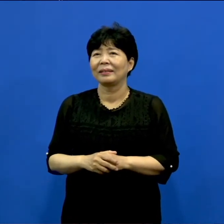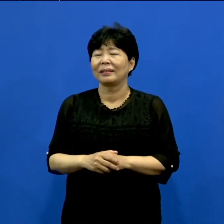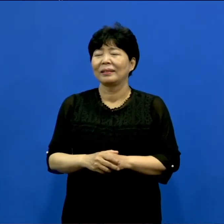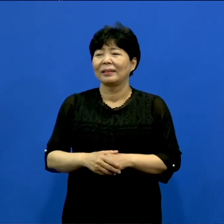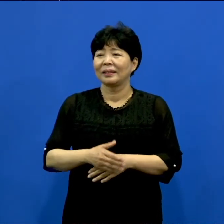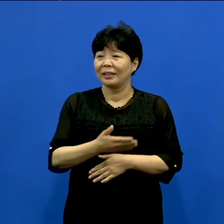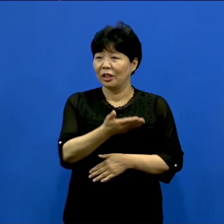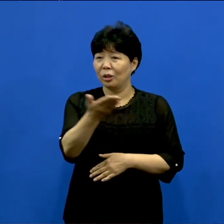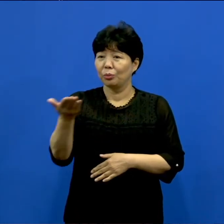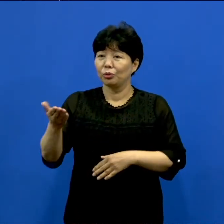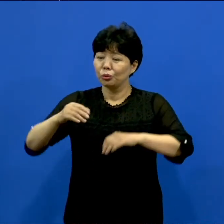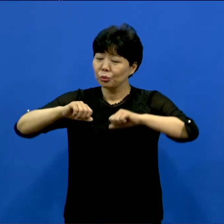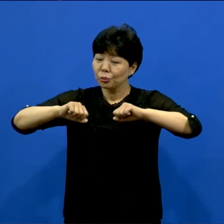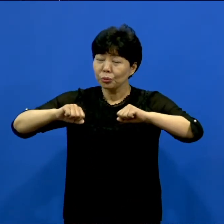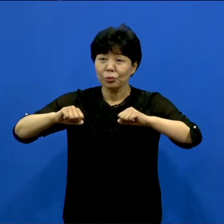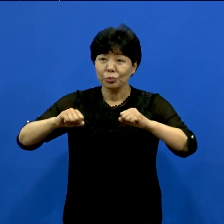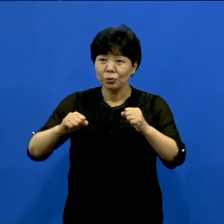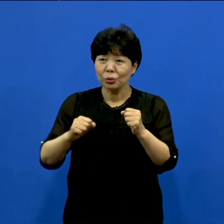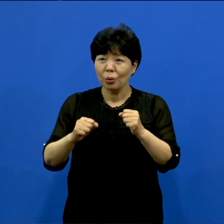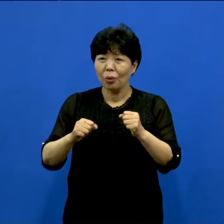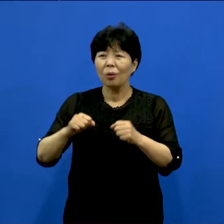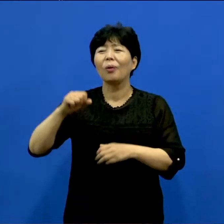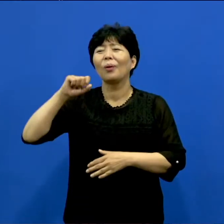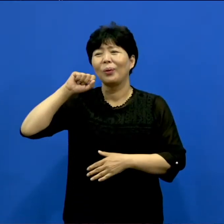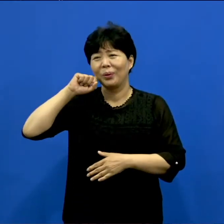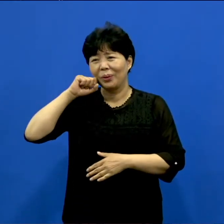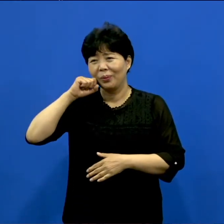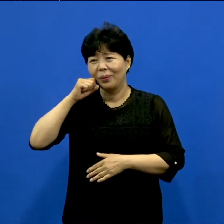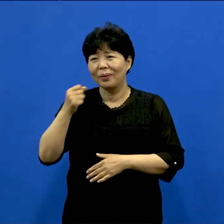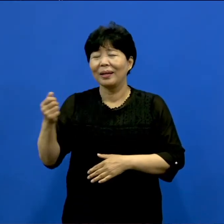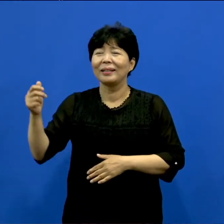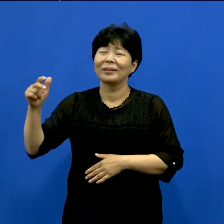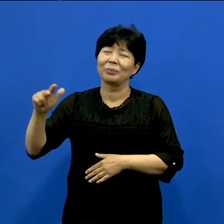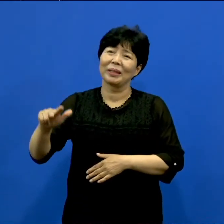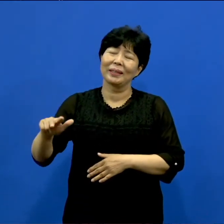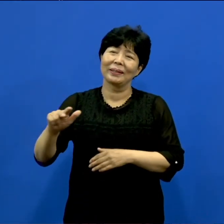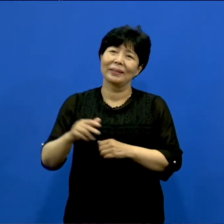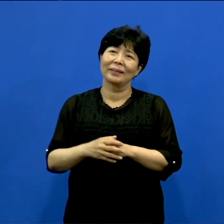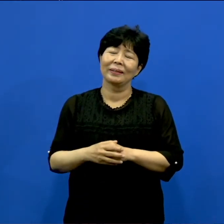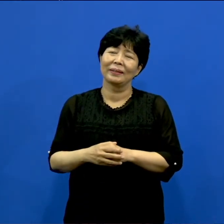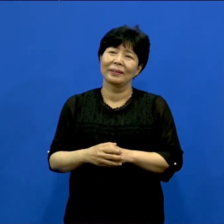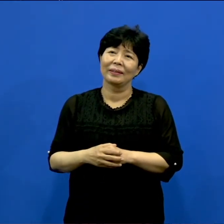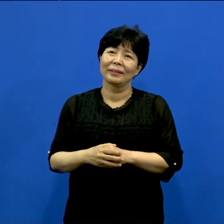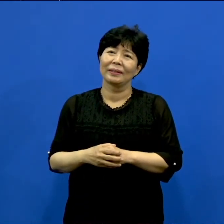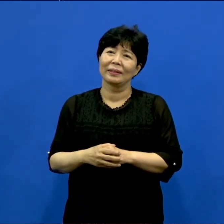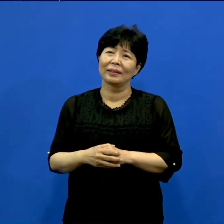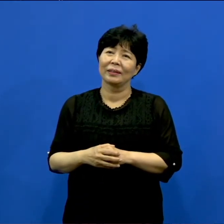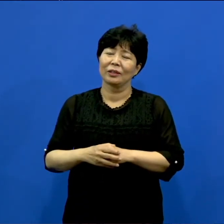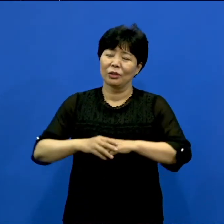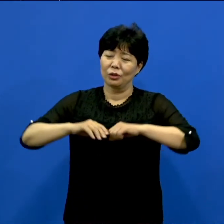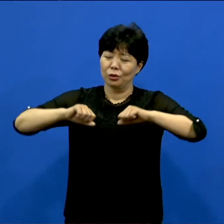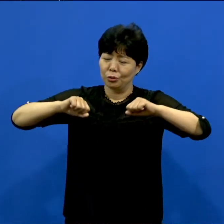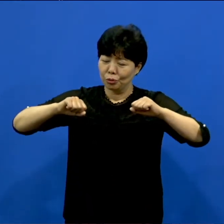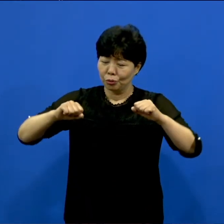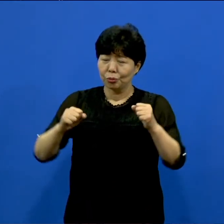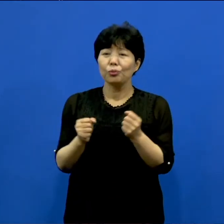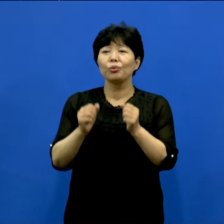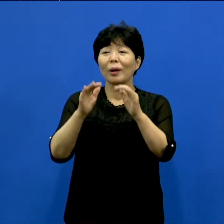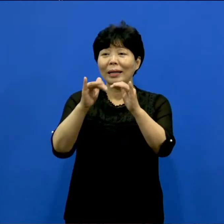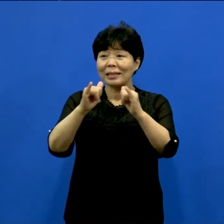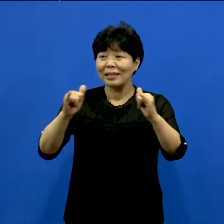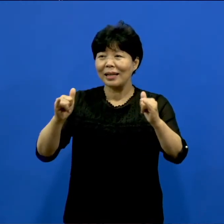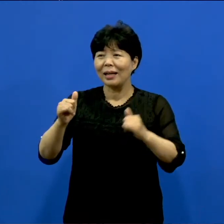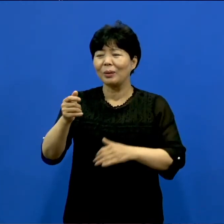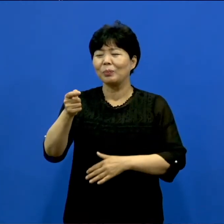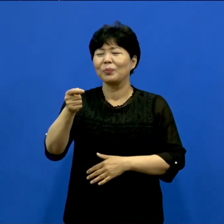여러분 순종이 쉬우면 다 했겠죠. 그러나 현실은 그게 아닙니다. 이런 순종을 하는 사람 많지가 않아요. 근데